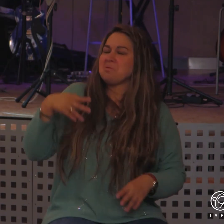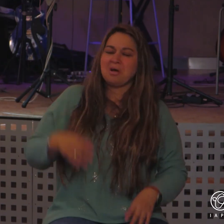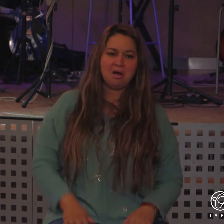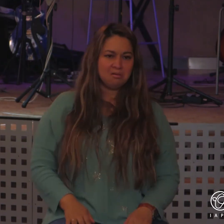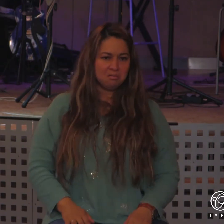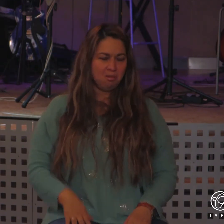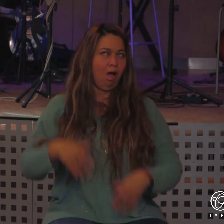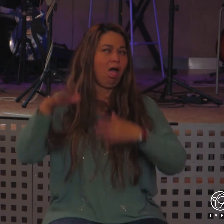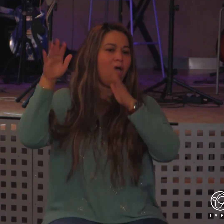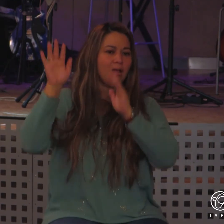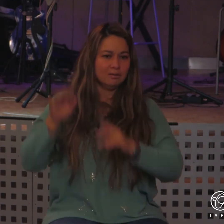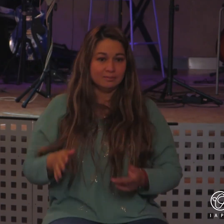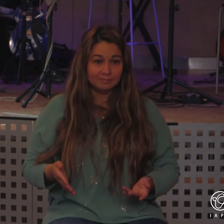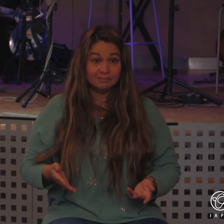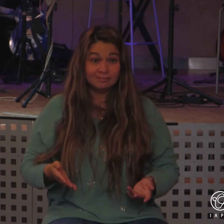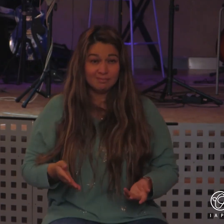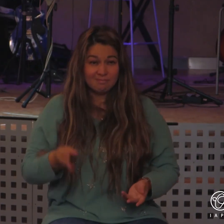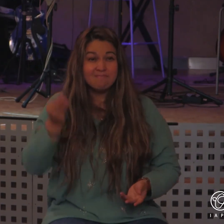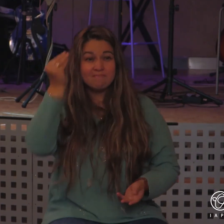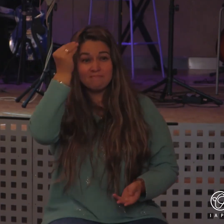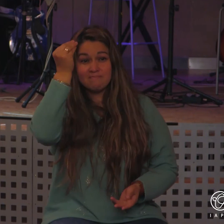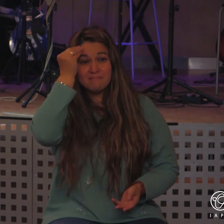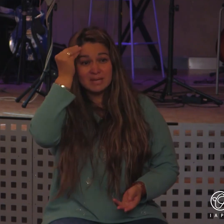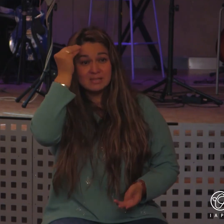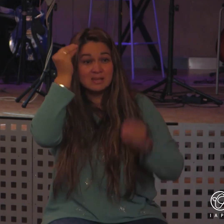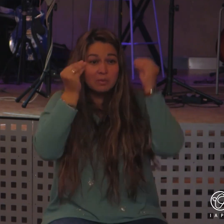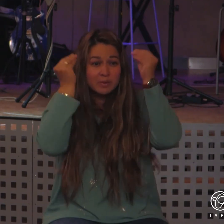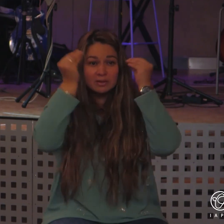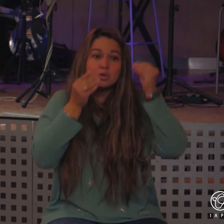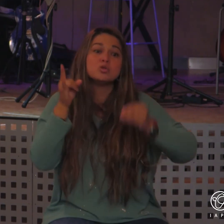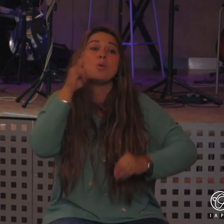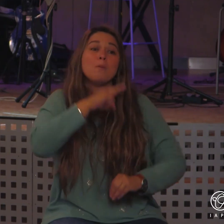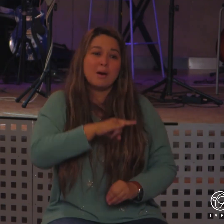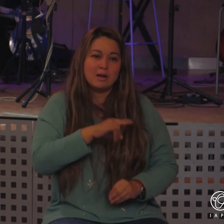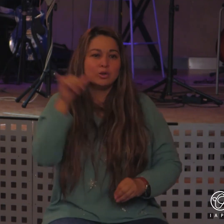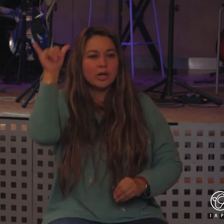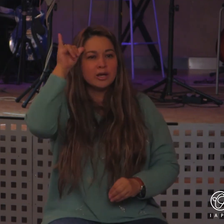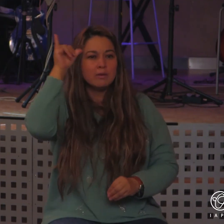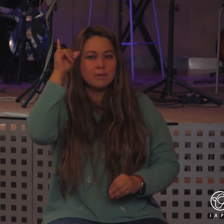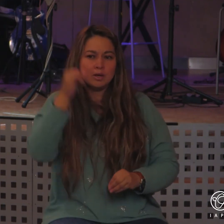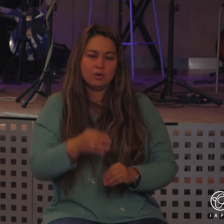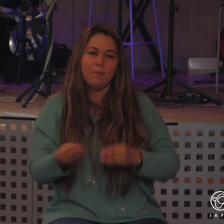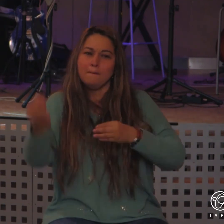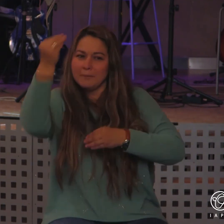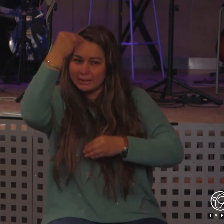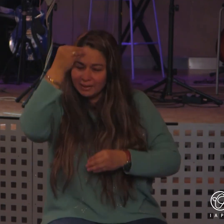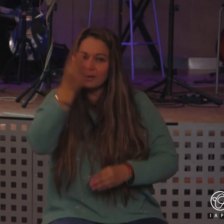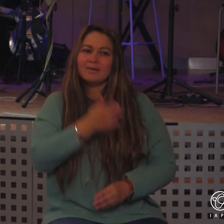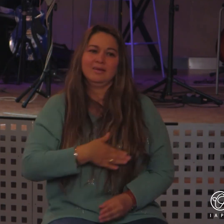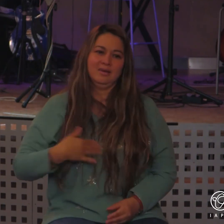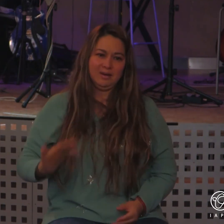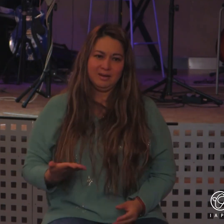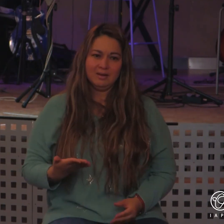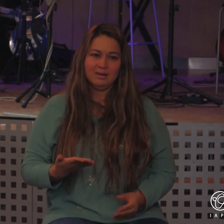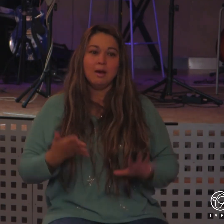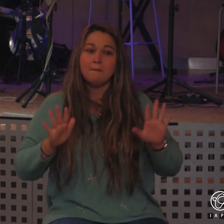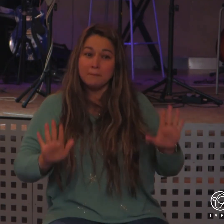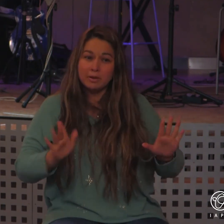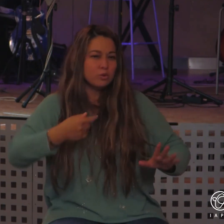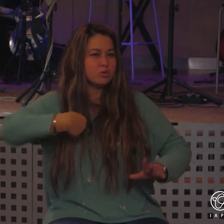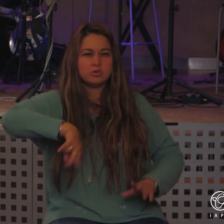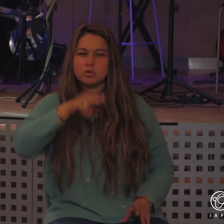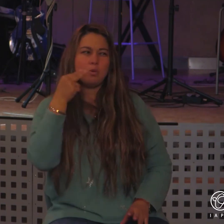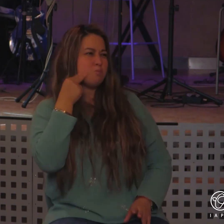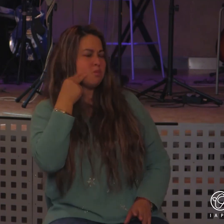por Cristo Jesús. No les tengamos miedo, no le tengamos ningún miedo al enemigo,